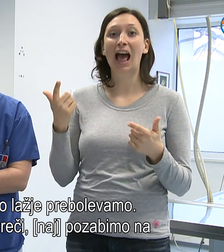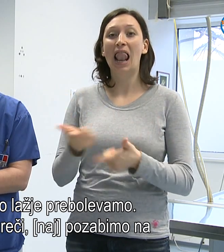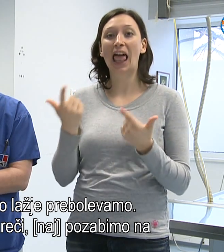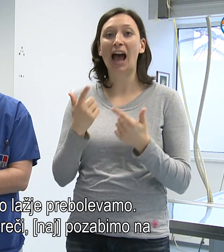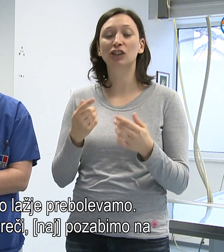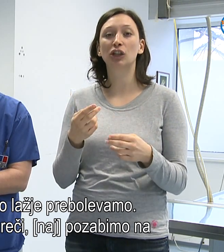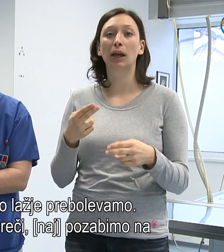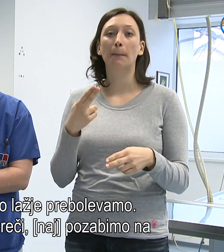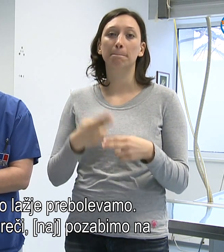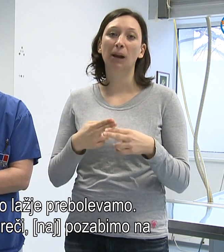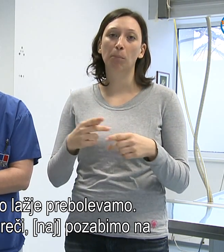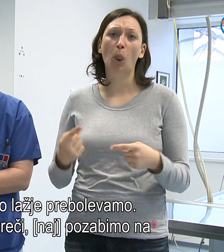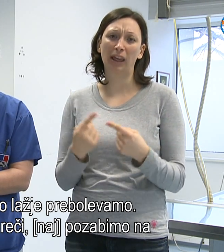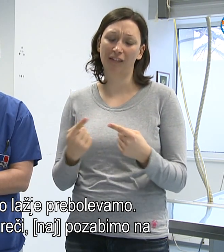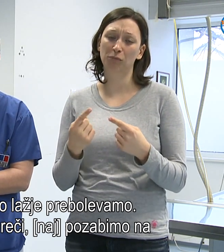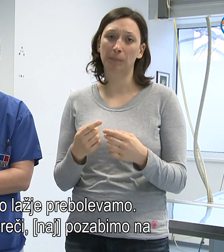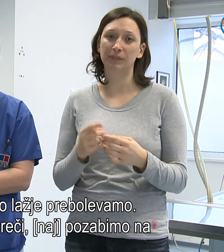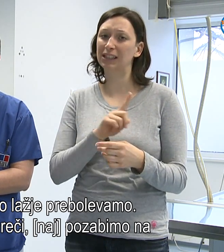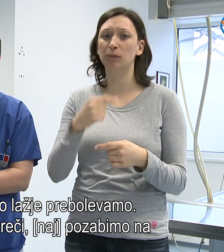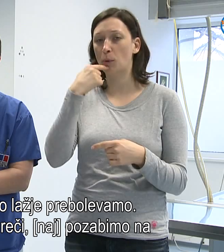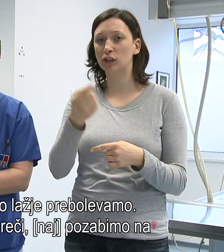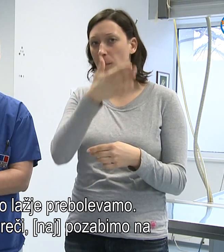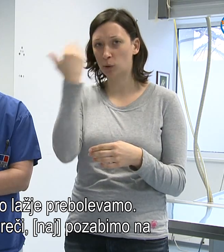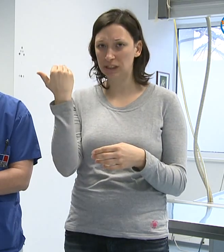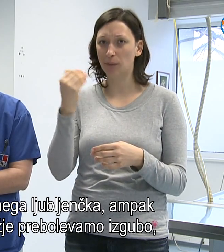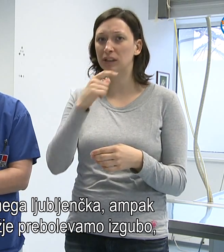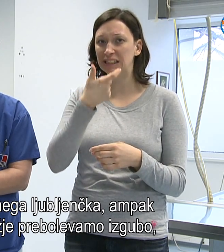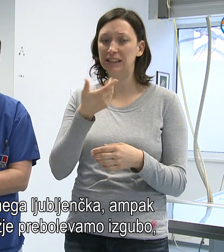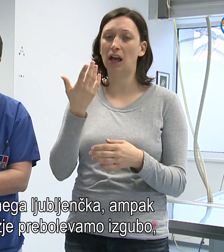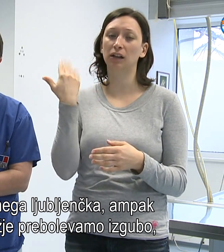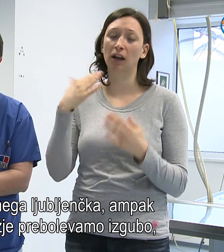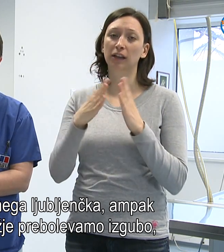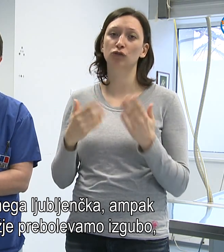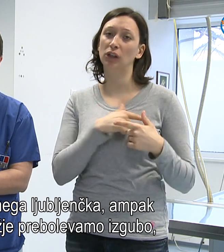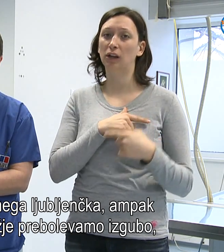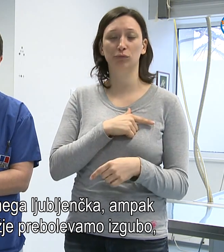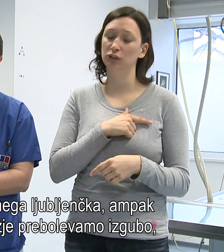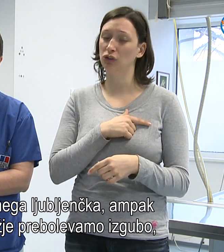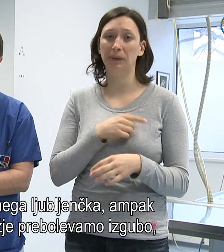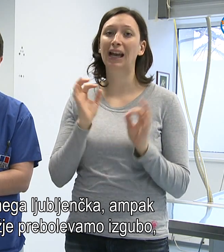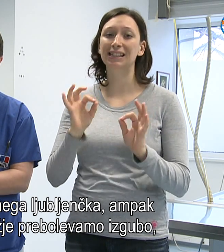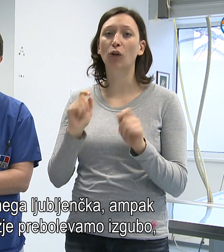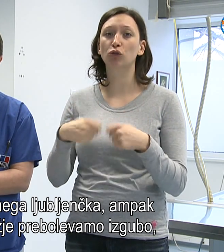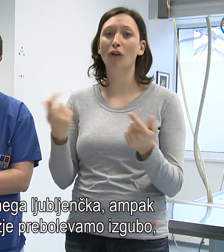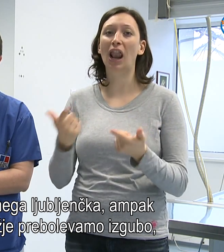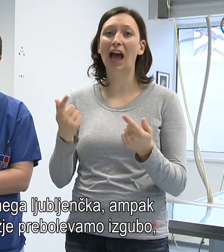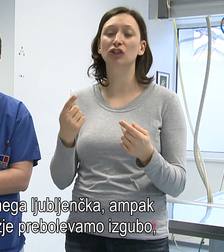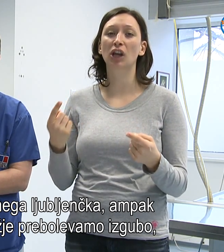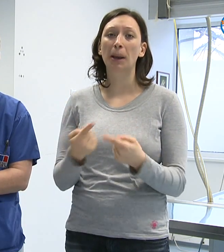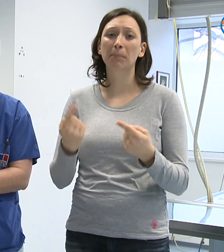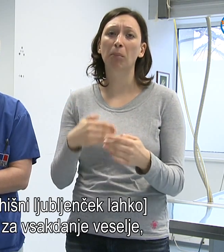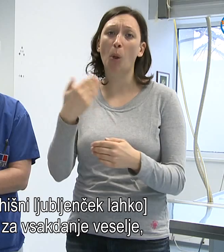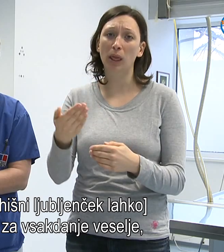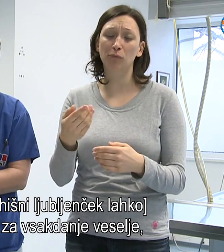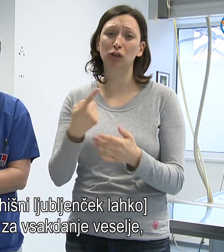lažje prebolevamo. Ne smemo reči, da pozabimo na starega hišnega ljubljenca, ampak zagotovo lažje prebolevamo